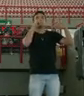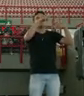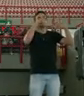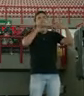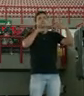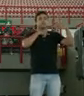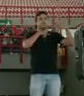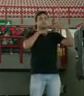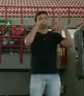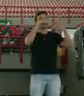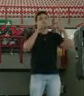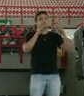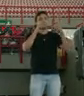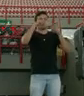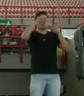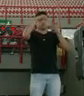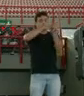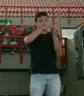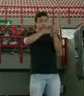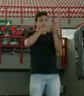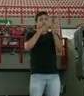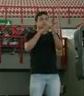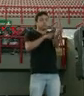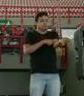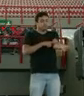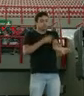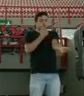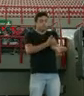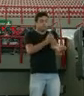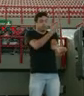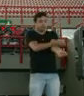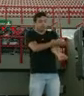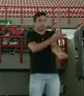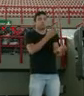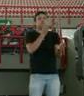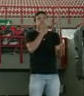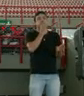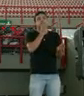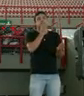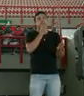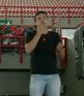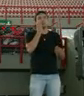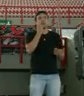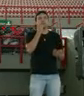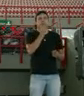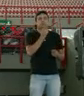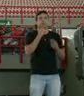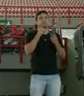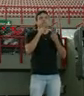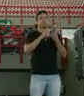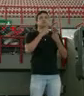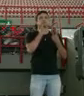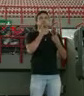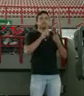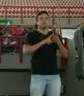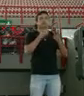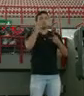secreta substâncias fora da corrente sanguínea. Por exemplo, glândulas salivares,